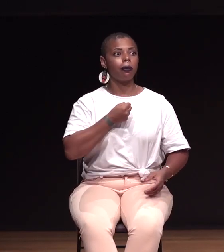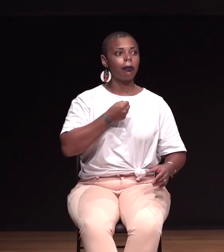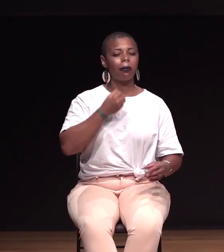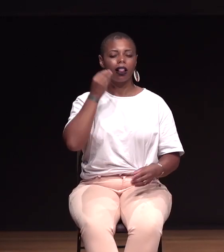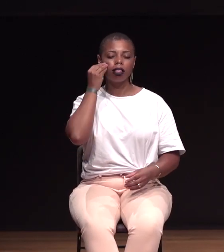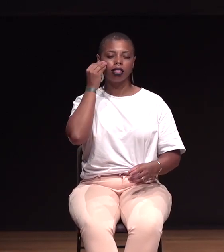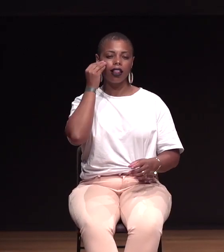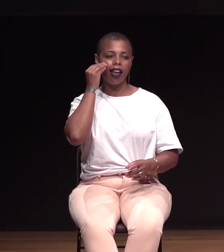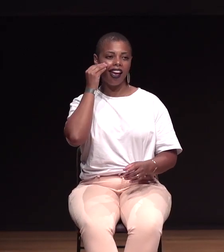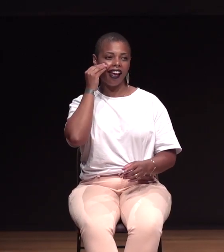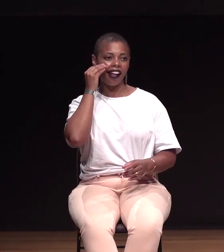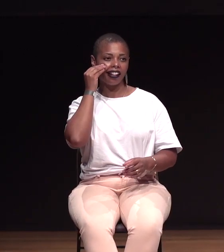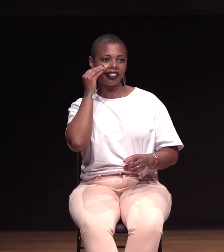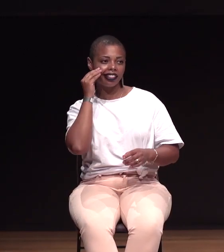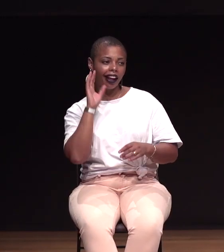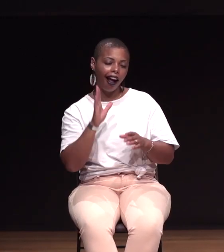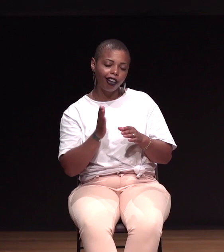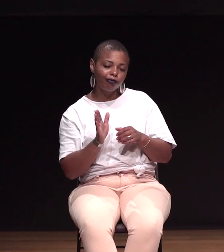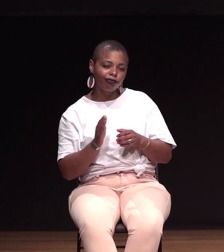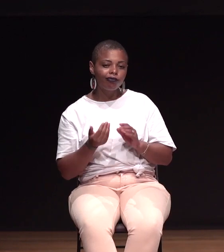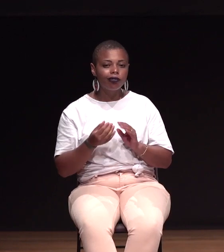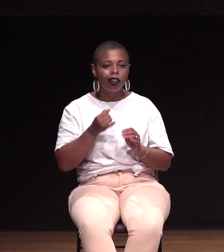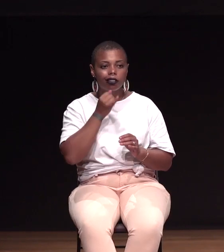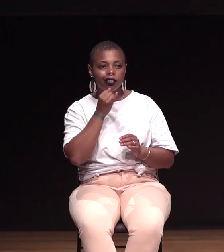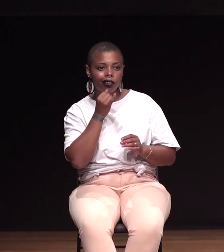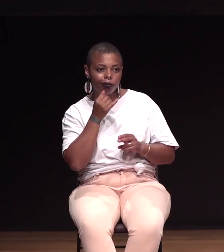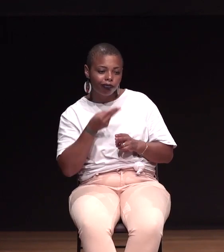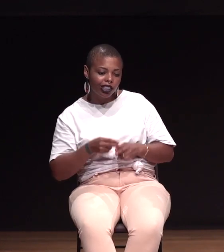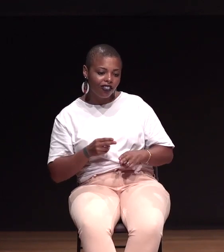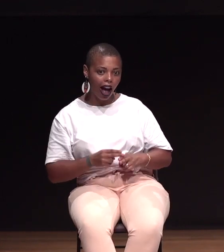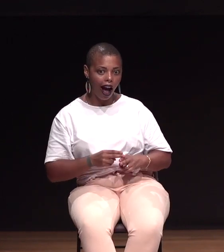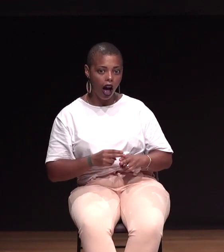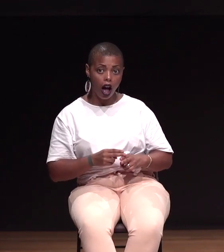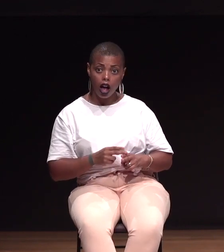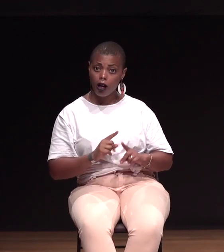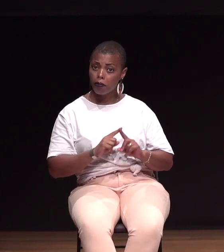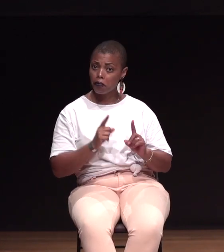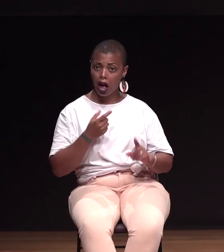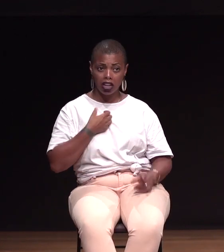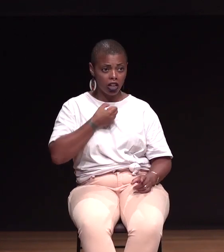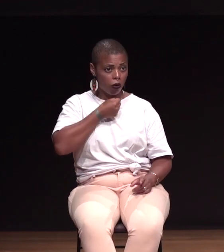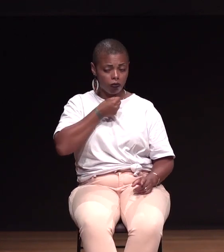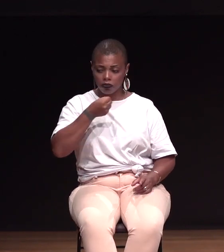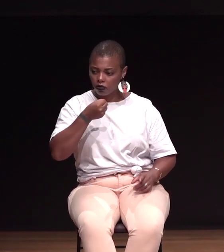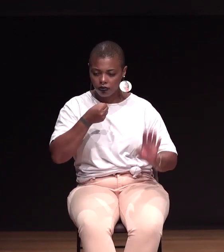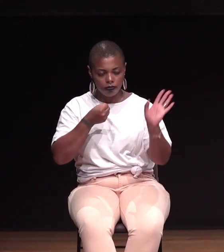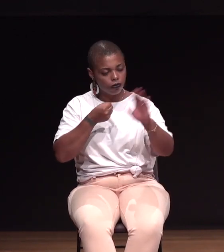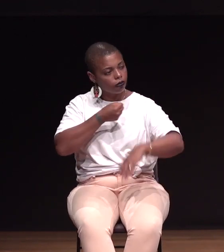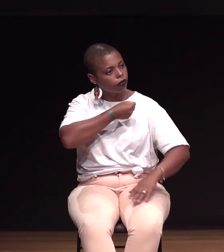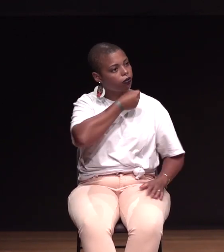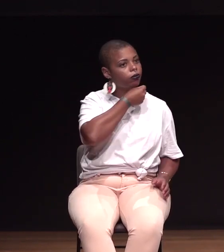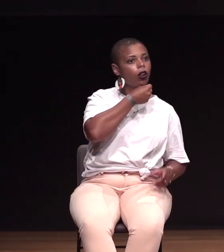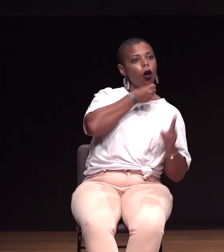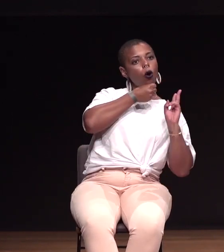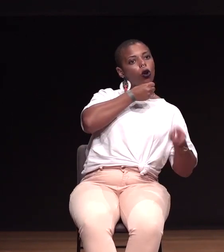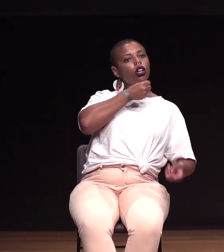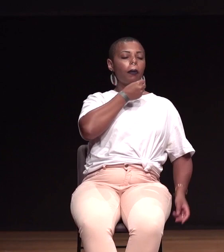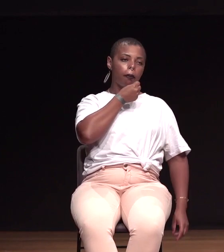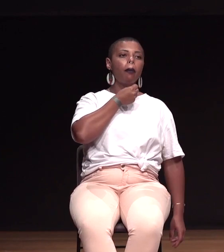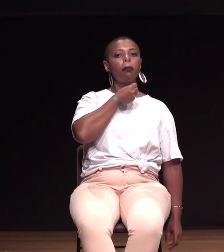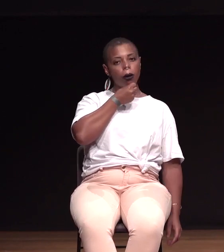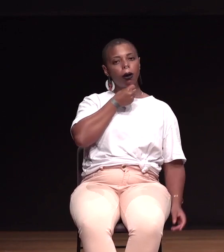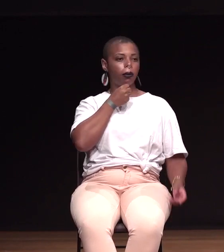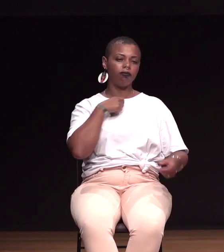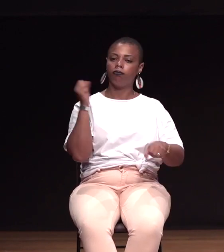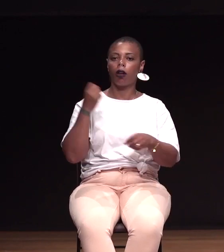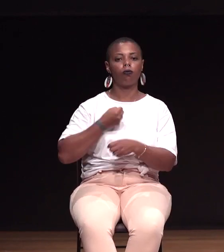para justificar, e eu não fiz nenhuma menção de soltar o microfone para eles. Foi outra coisa que eu